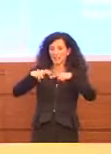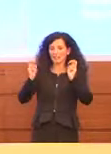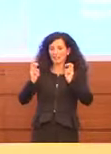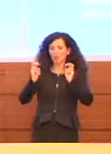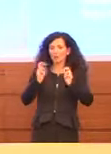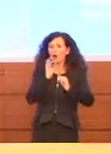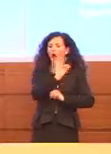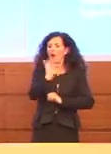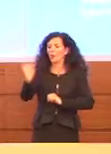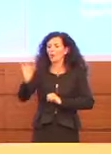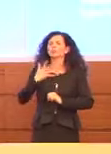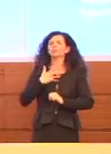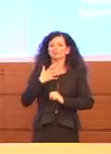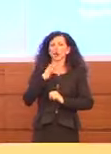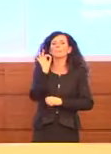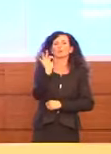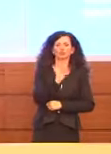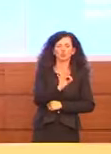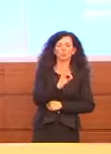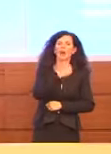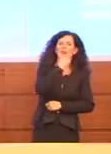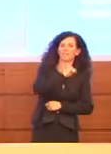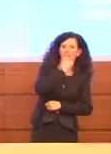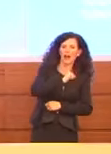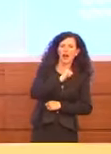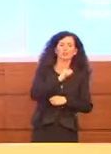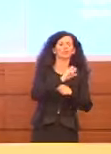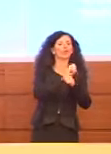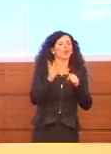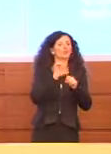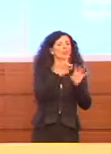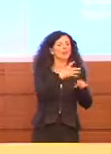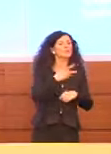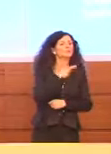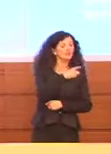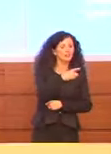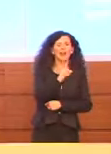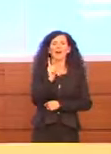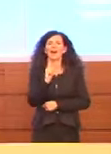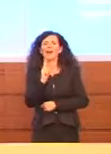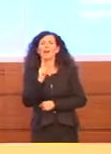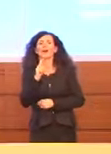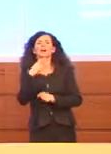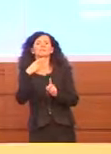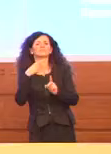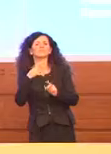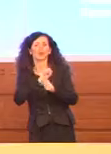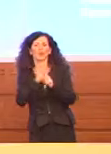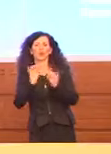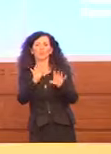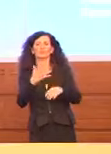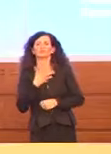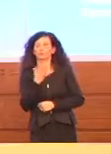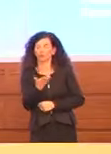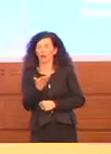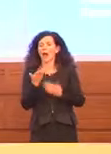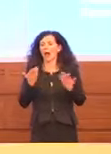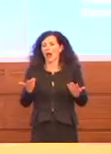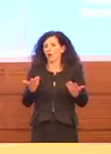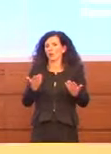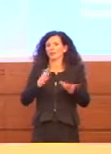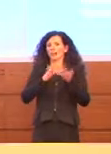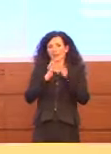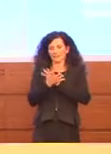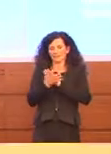percentuale di falsi positivi e di falsi negativi si cerca di fare con il meglio che c'è il meglio che c'è sono alcuni